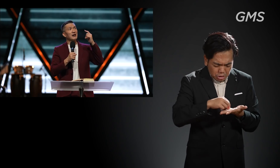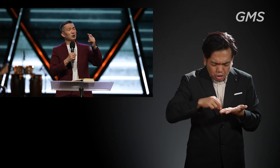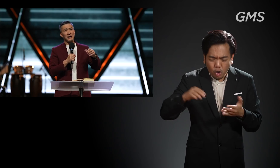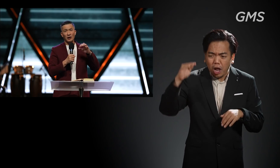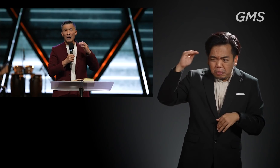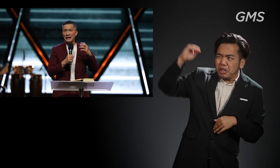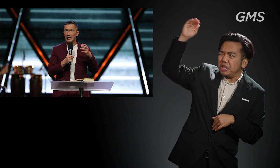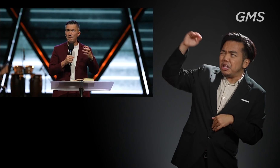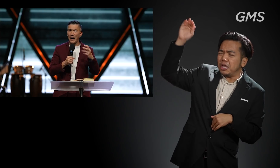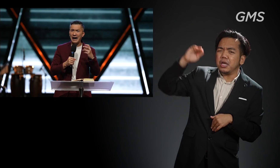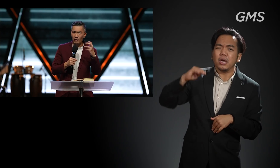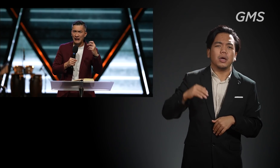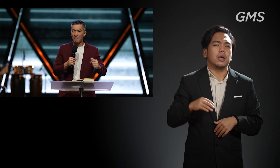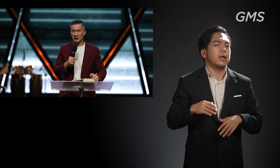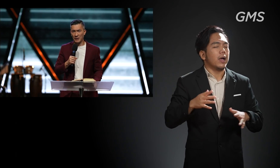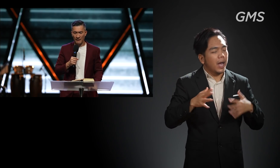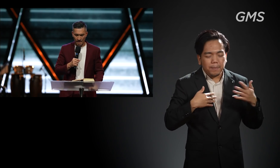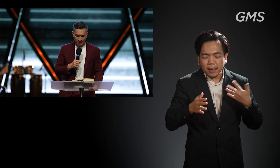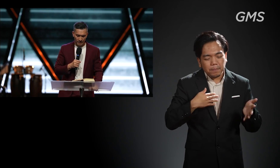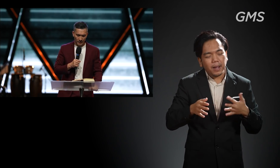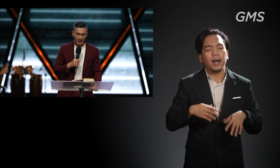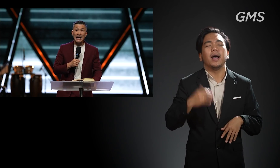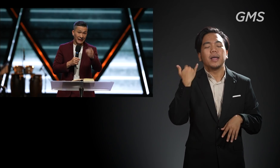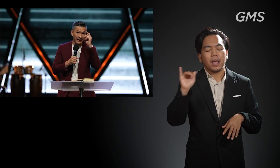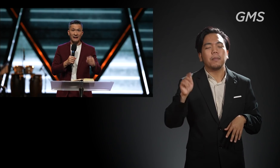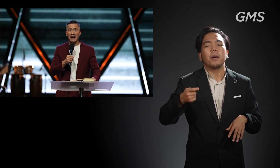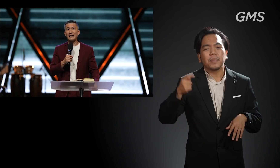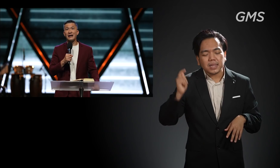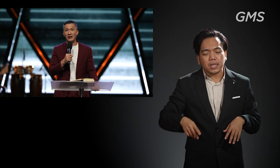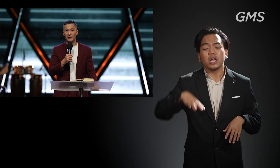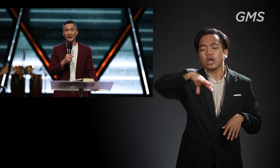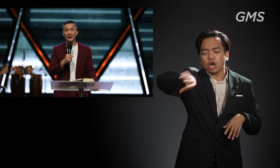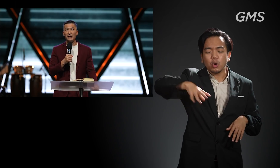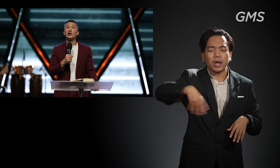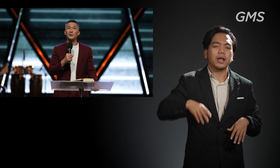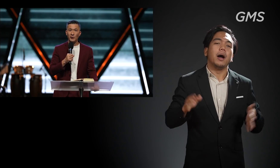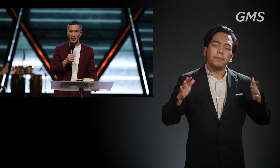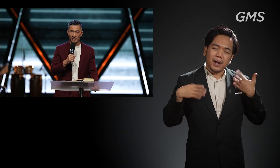hubungan dengan Tuhan, kerohanian saya bangun dalam mesbah. Nanti lihat anak saya nomor